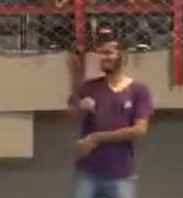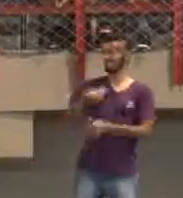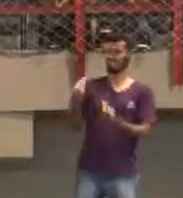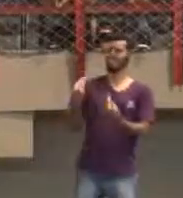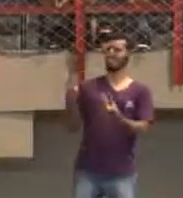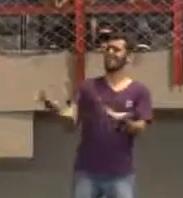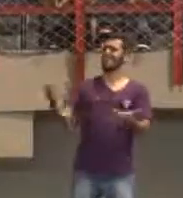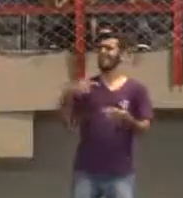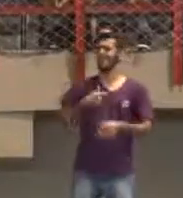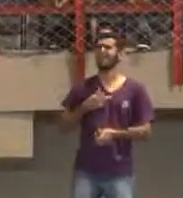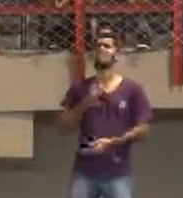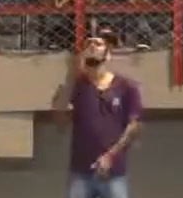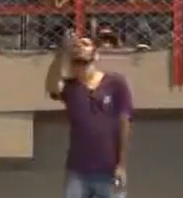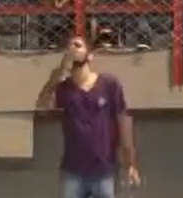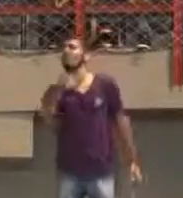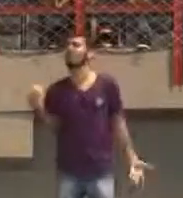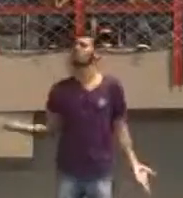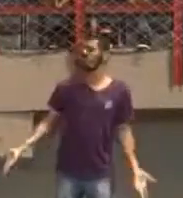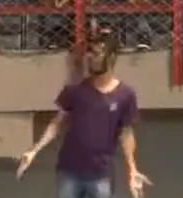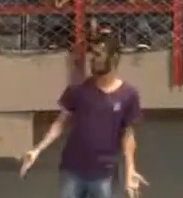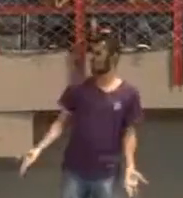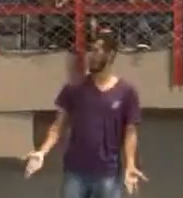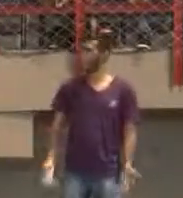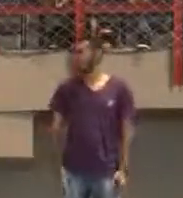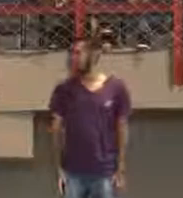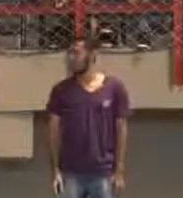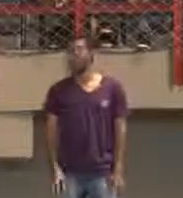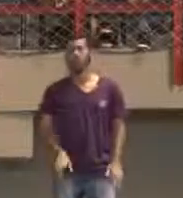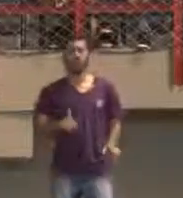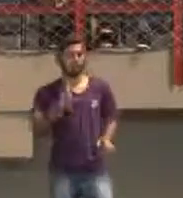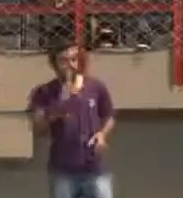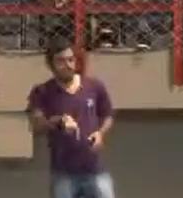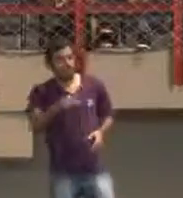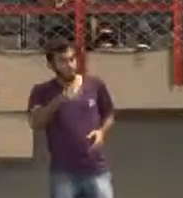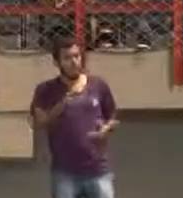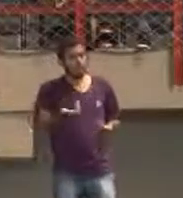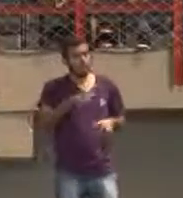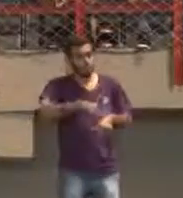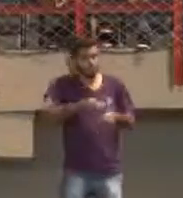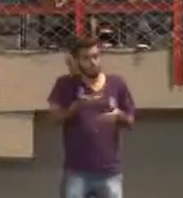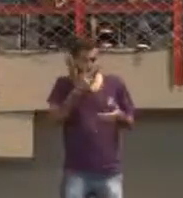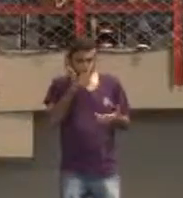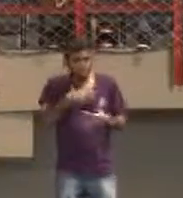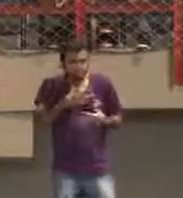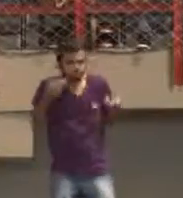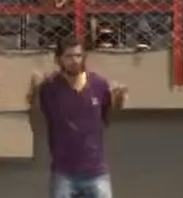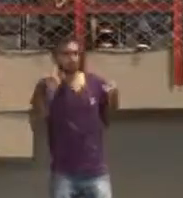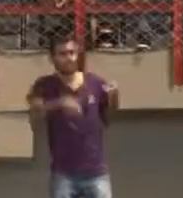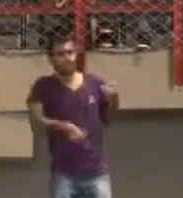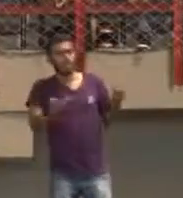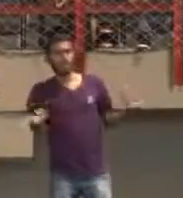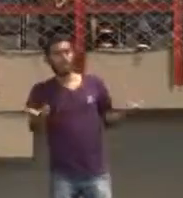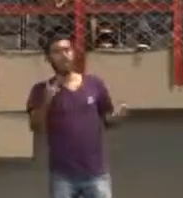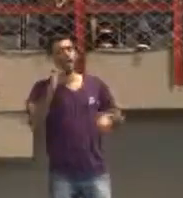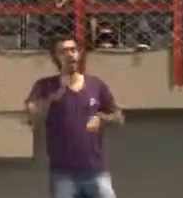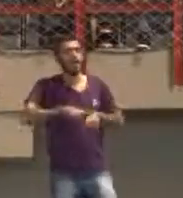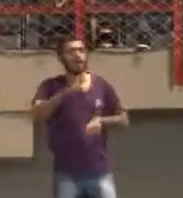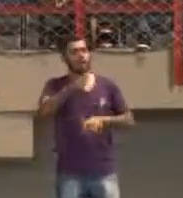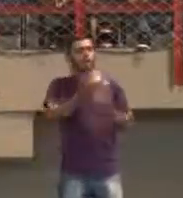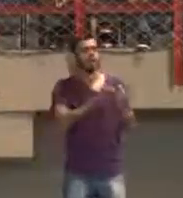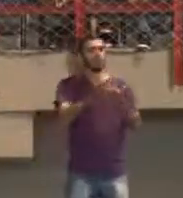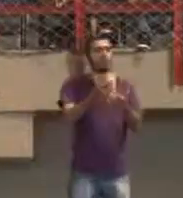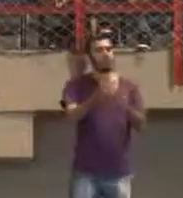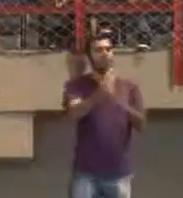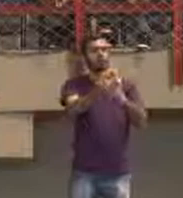se o destino é a morte? E você, o clima é esse. Aí você entra no final do século